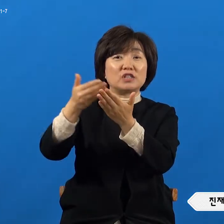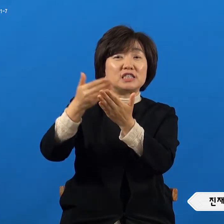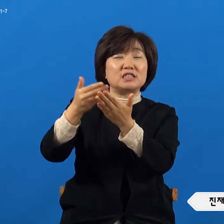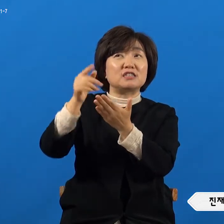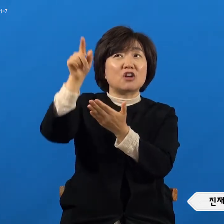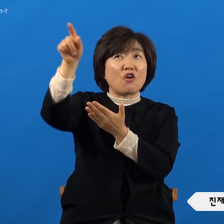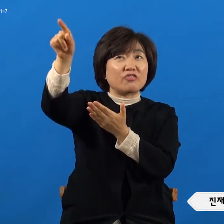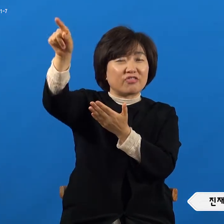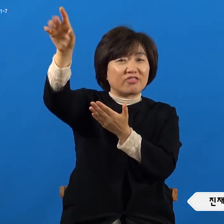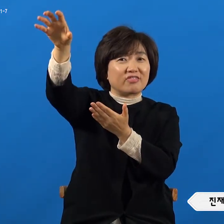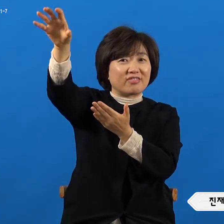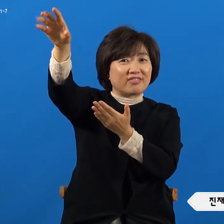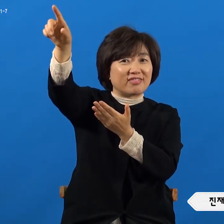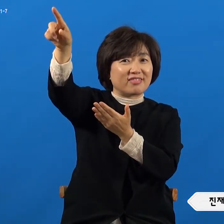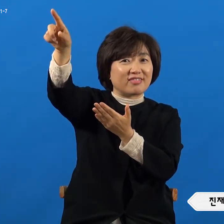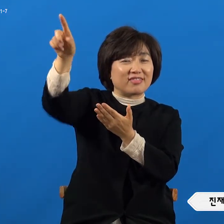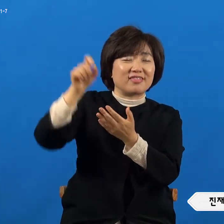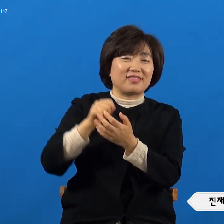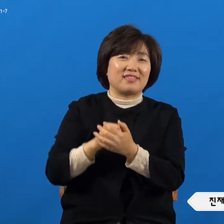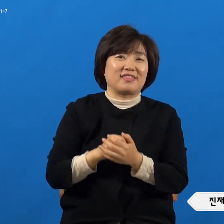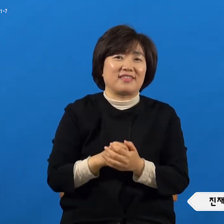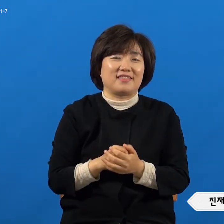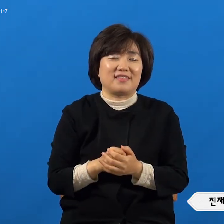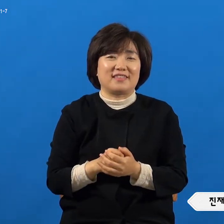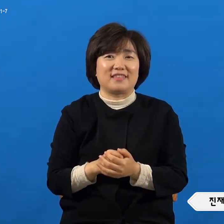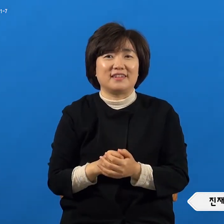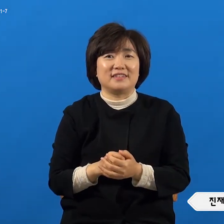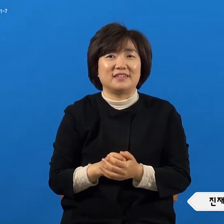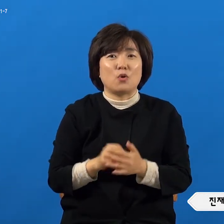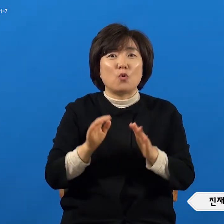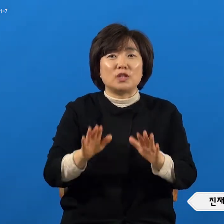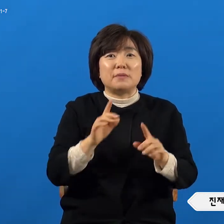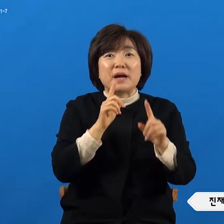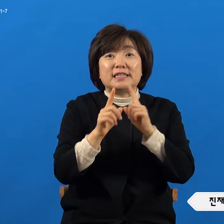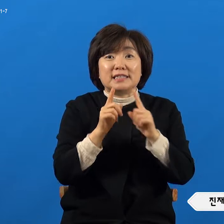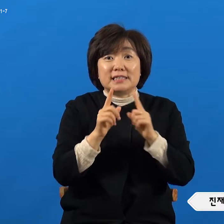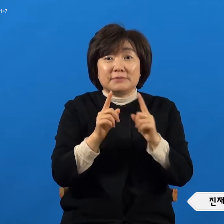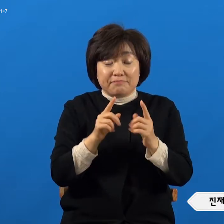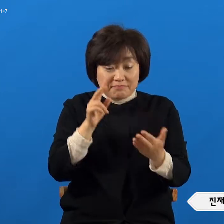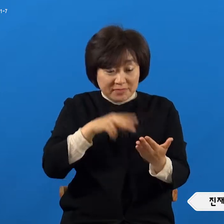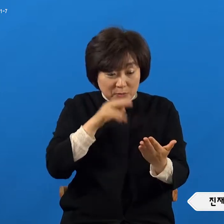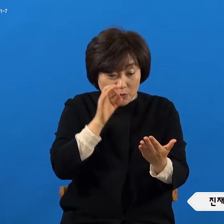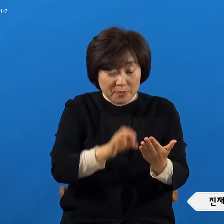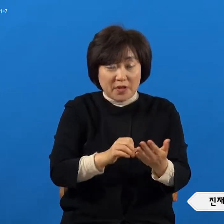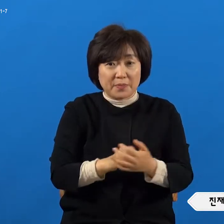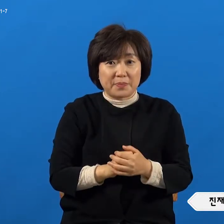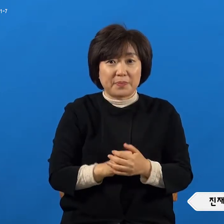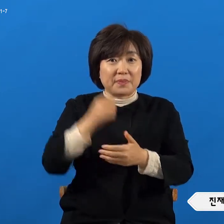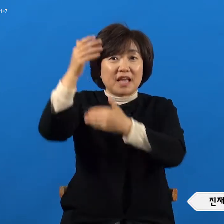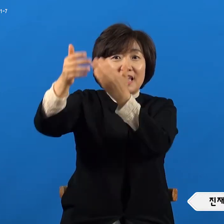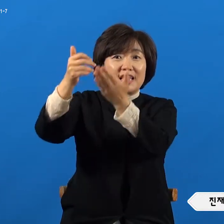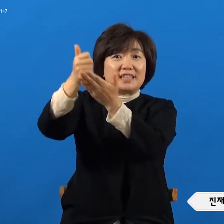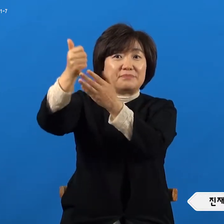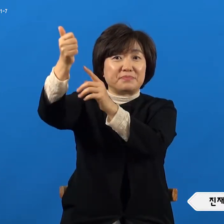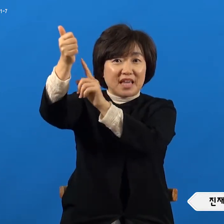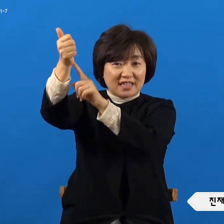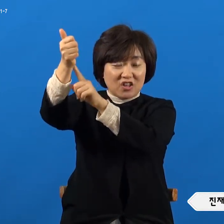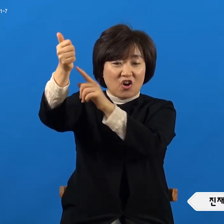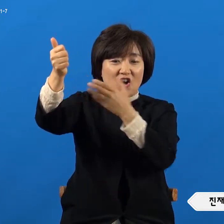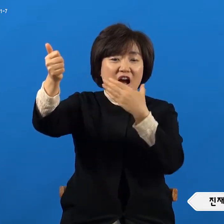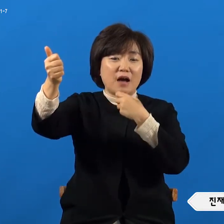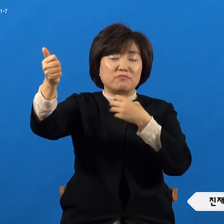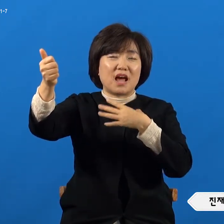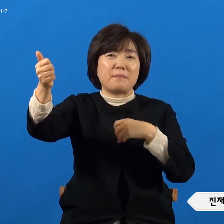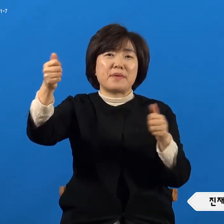것을 우리는 이야기합니다. 오늘 본문에 있는 내용을 보시면 우리 하나님께서도